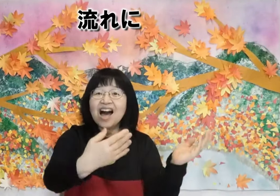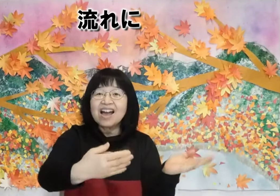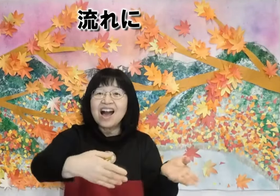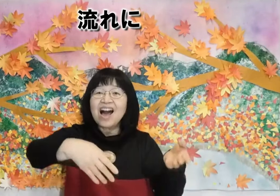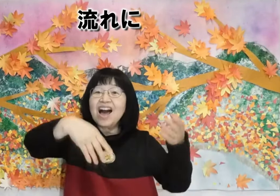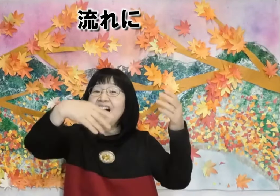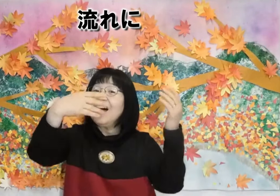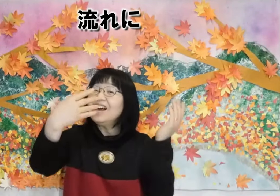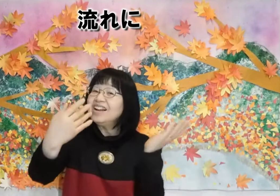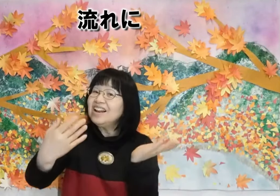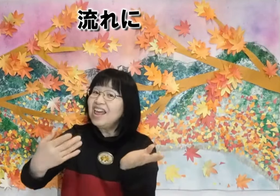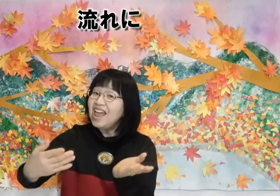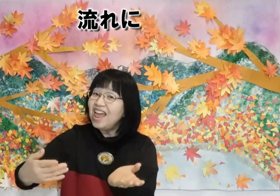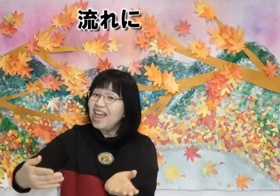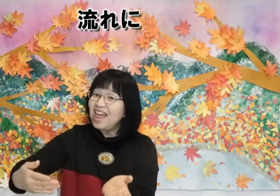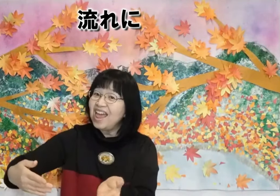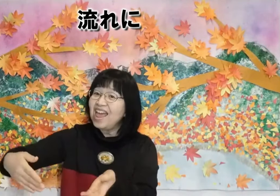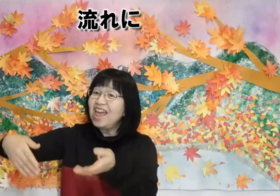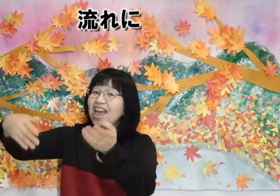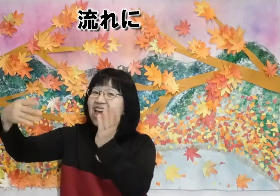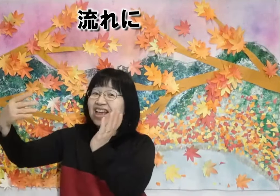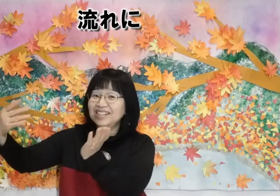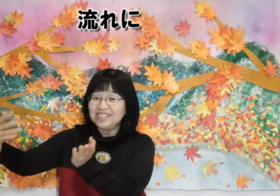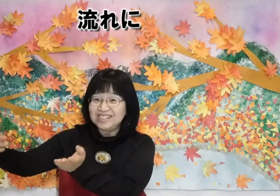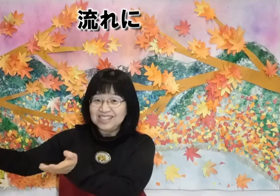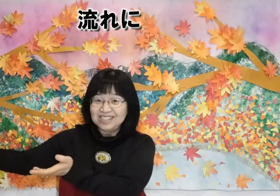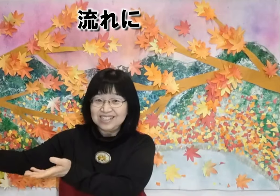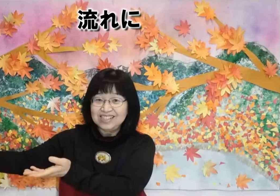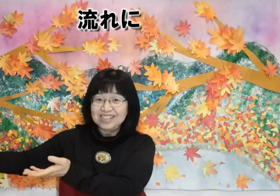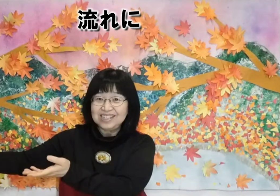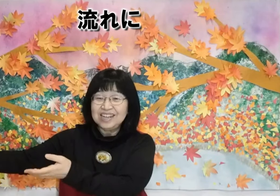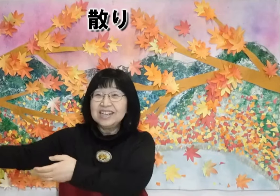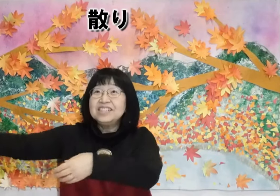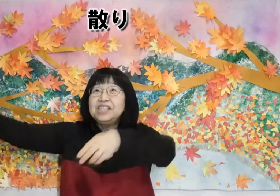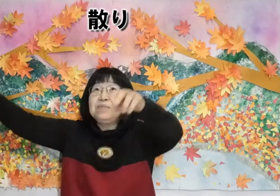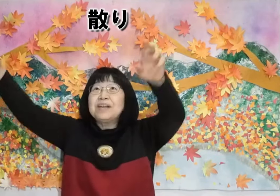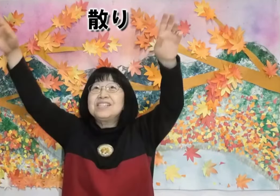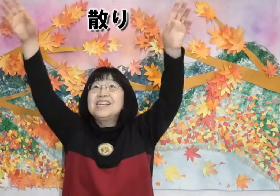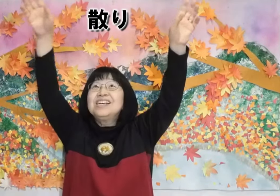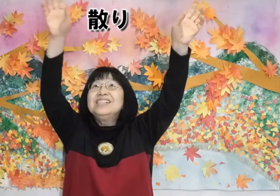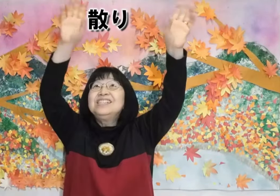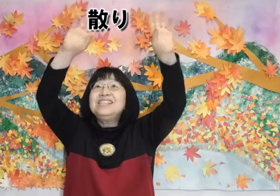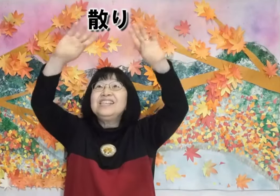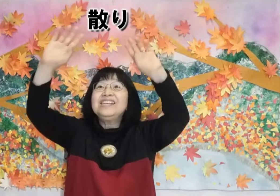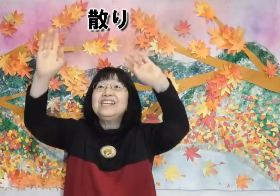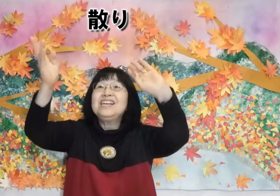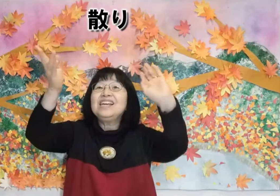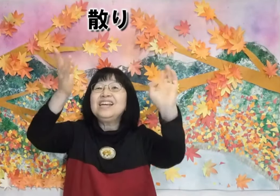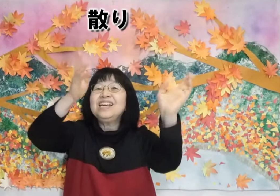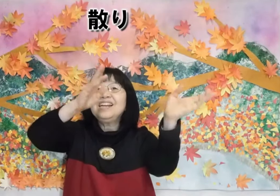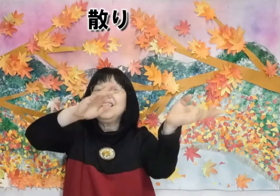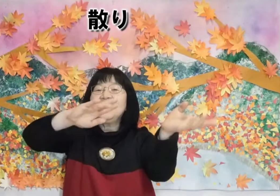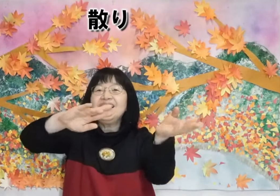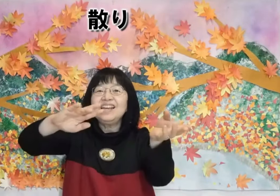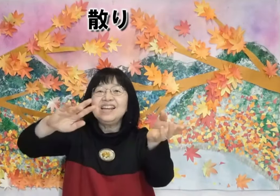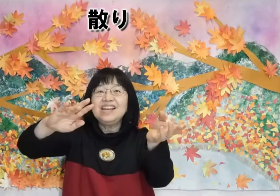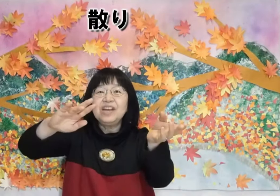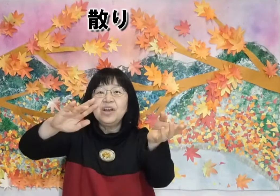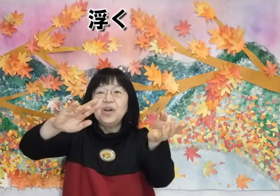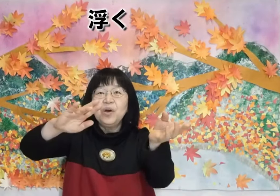流れに散ります。散り、